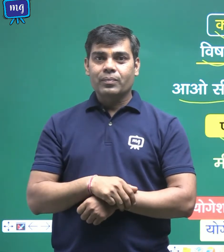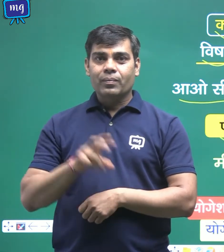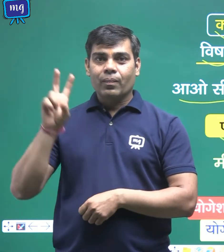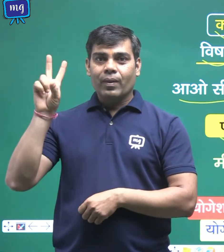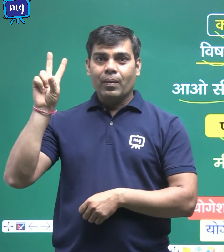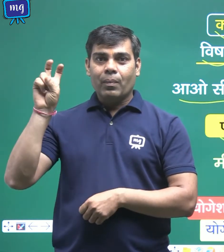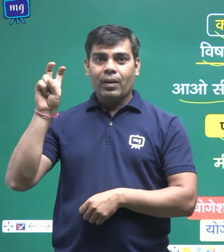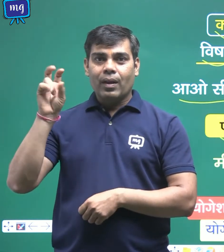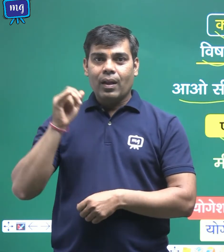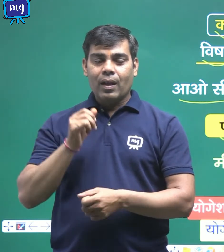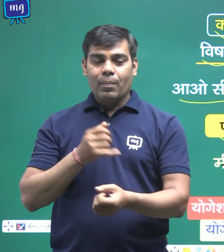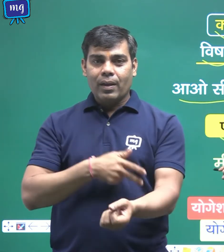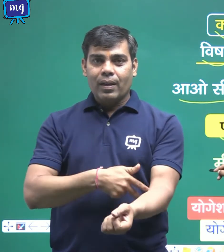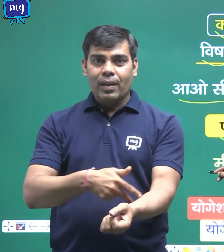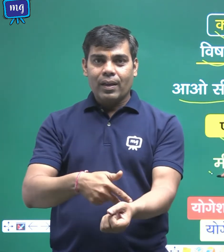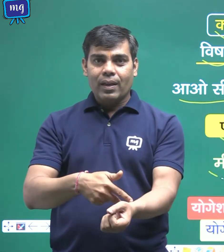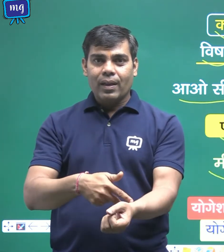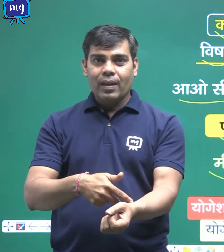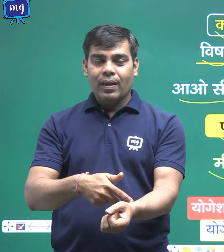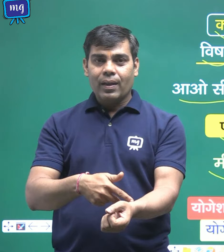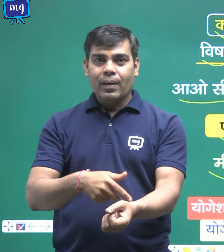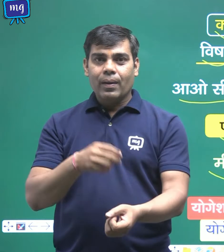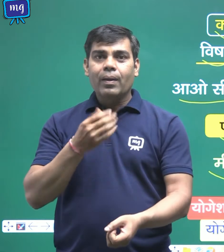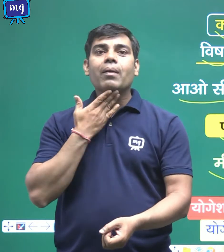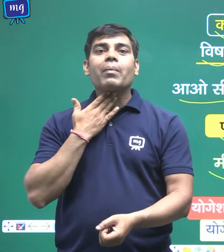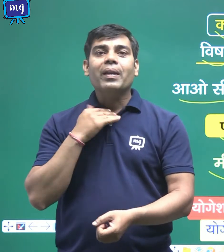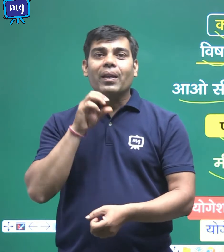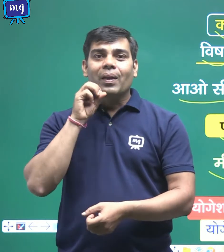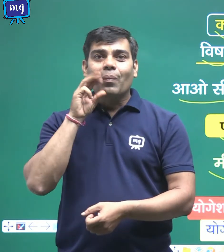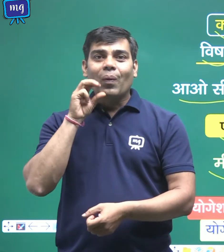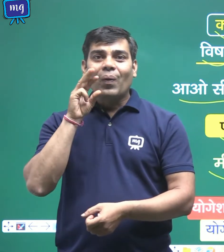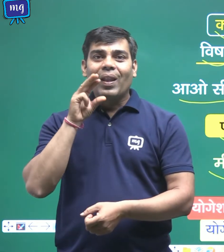पाठ का नाम है मीठे बोल।